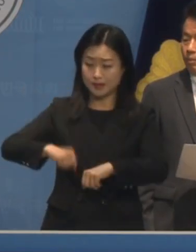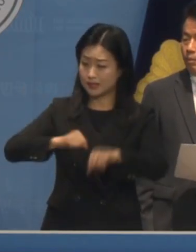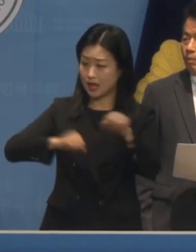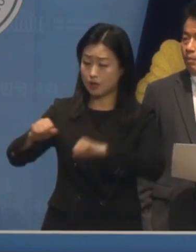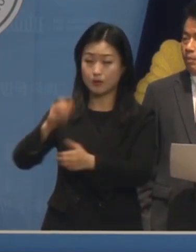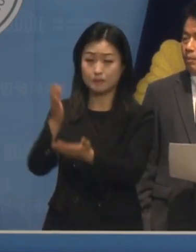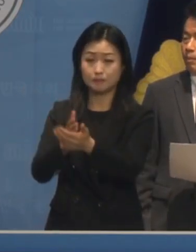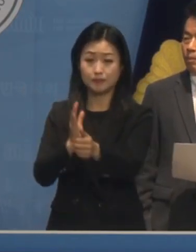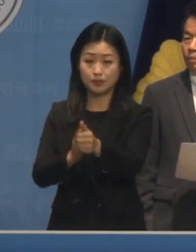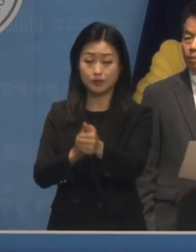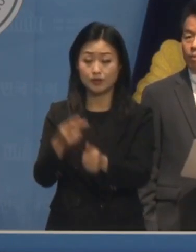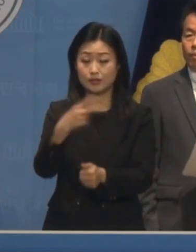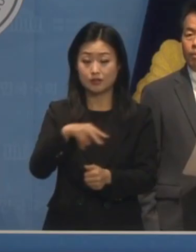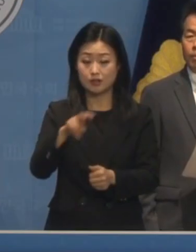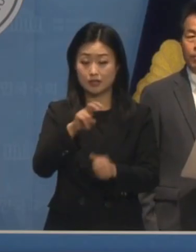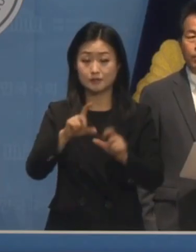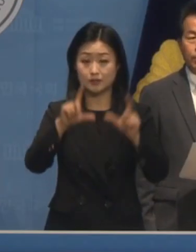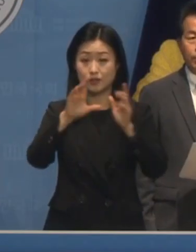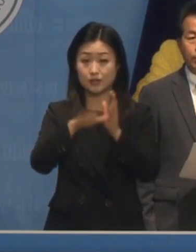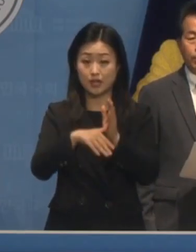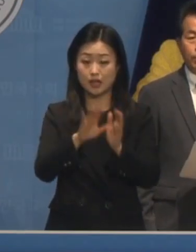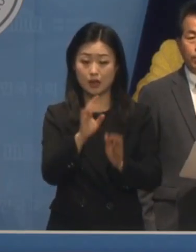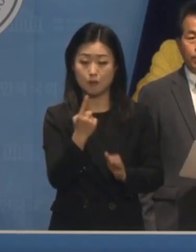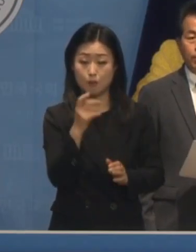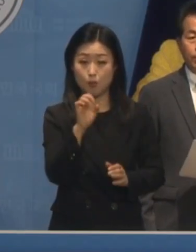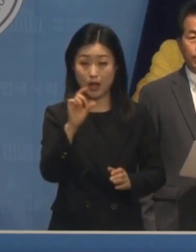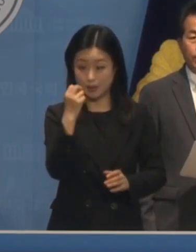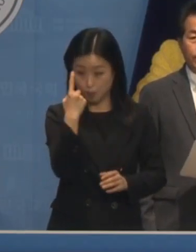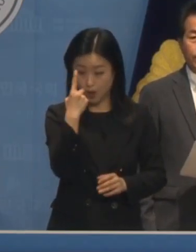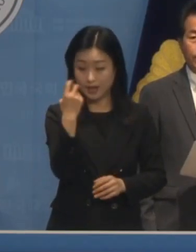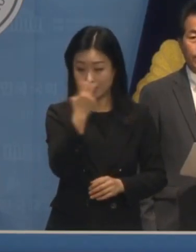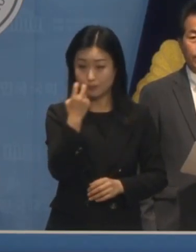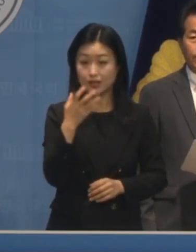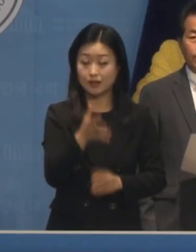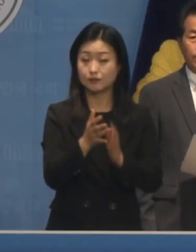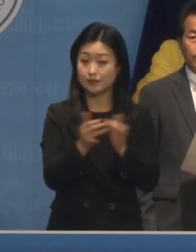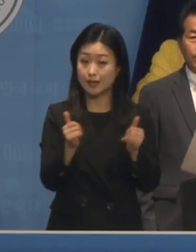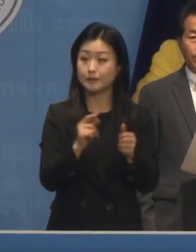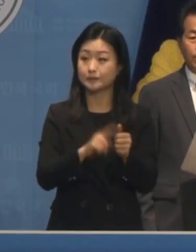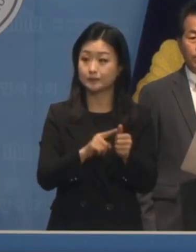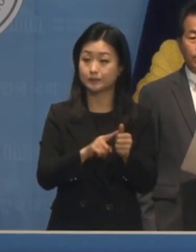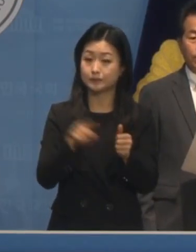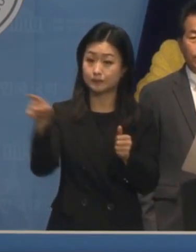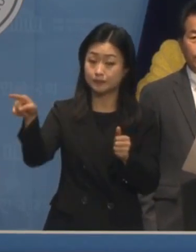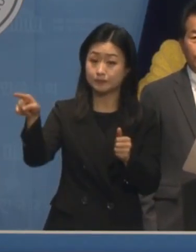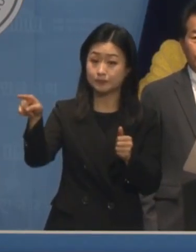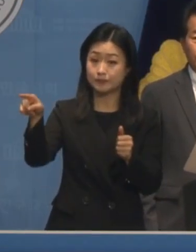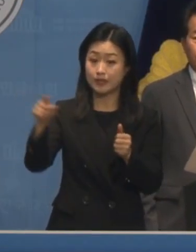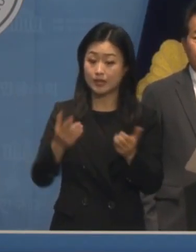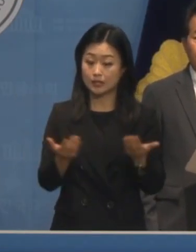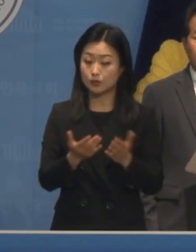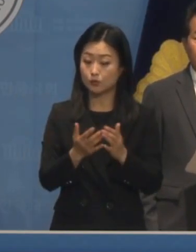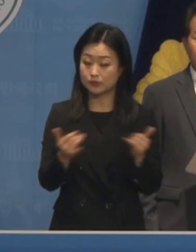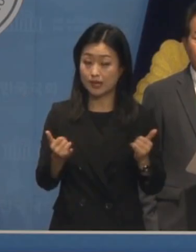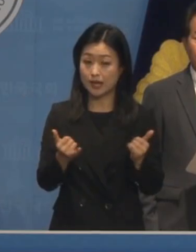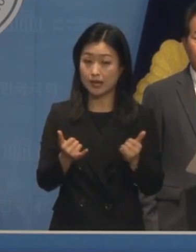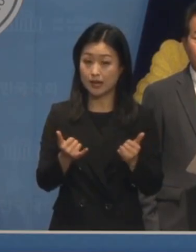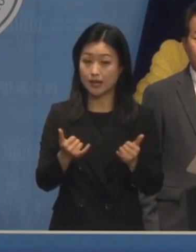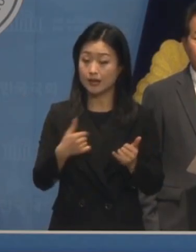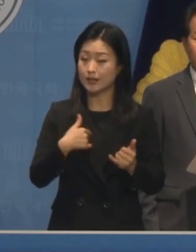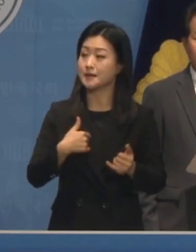2020년 법검색 노동자 1200여명이 인천 국제공 공사를 상대로 근로자 지위인 소송을